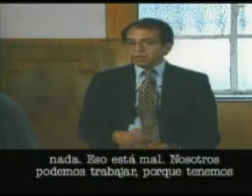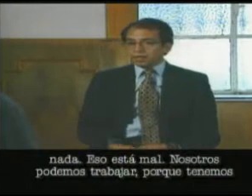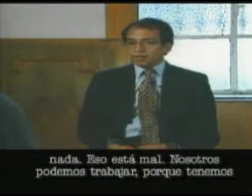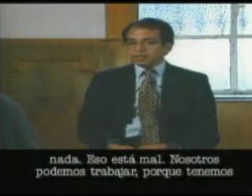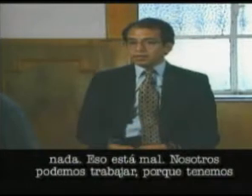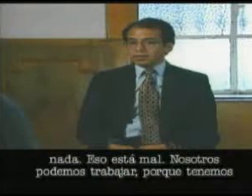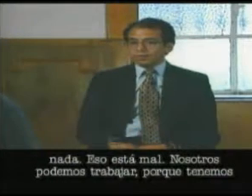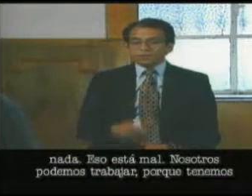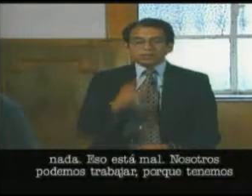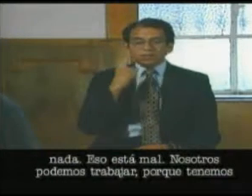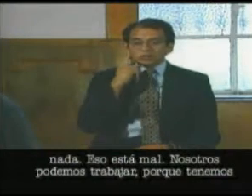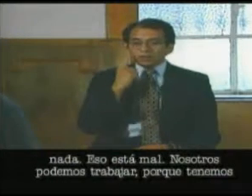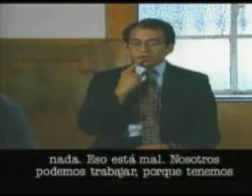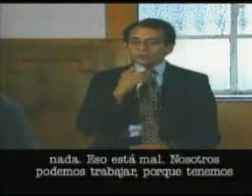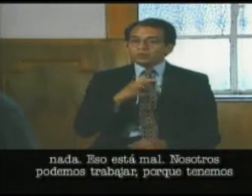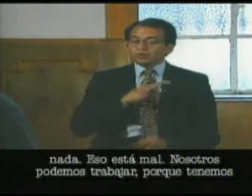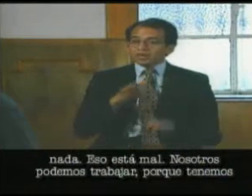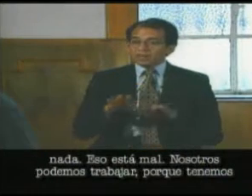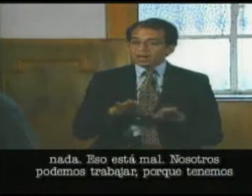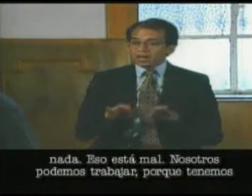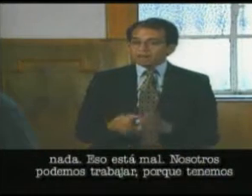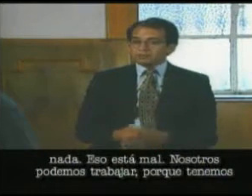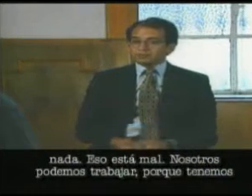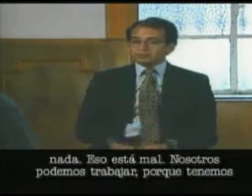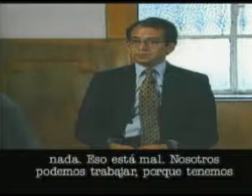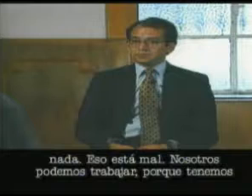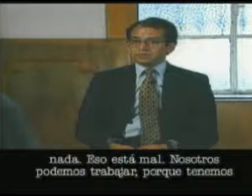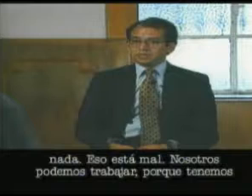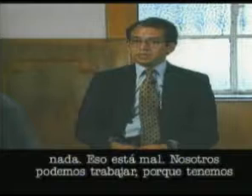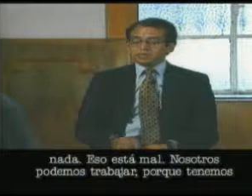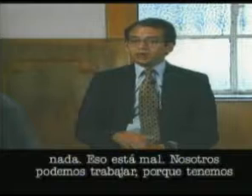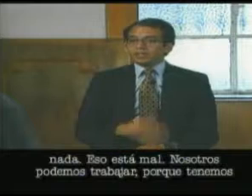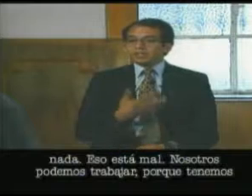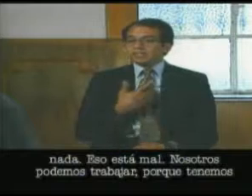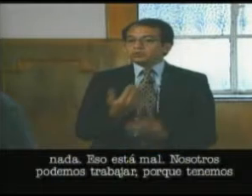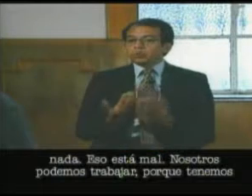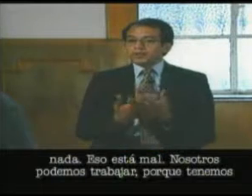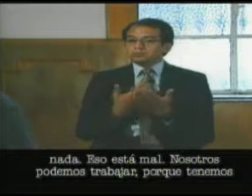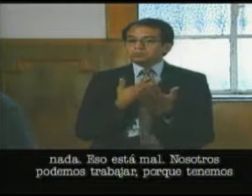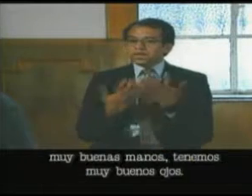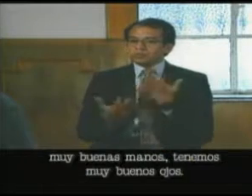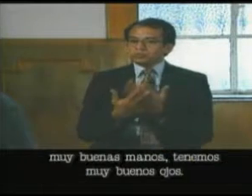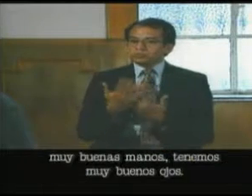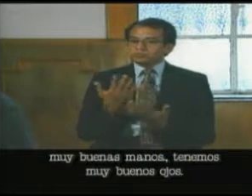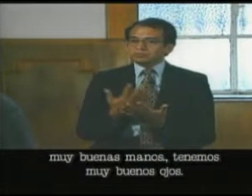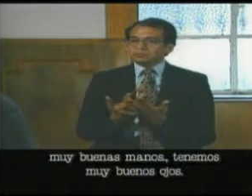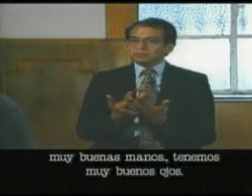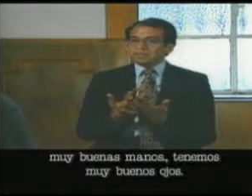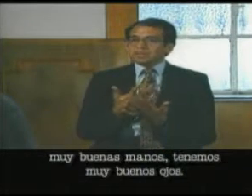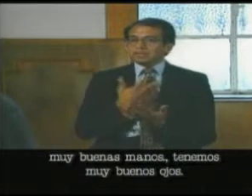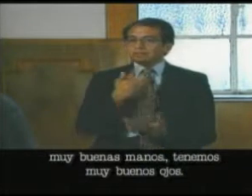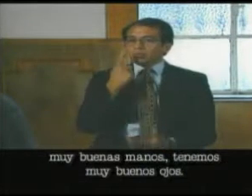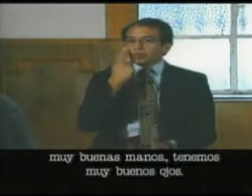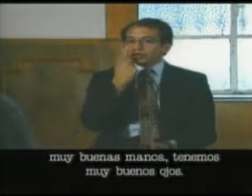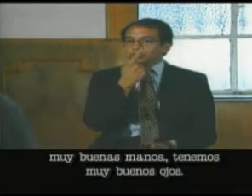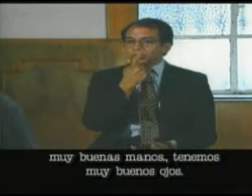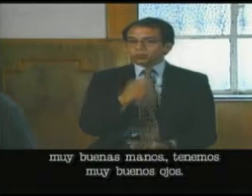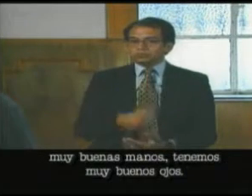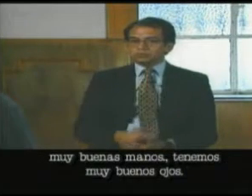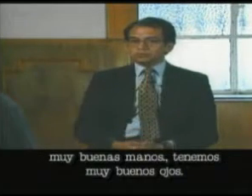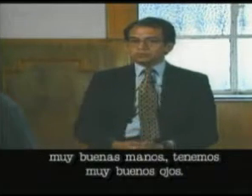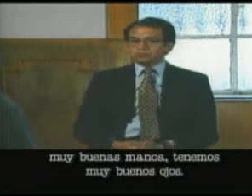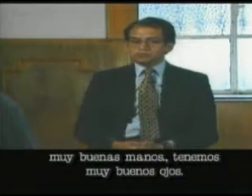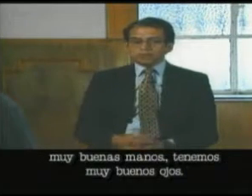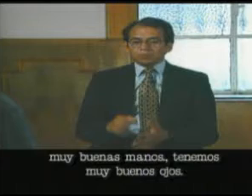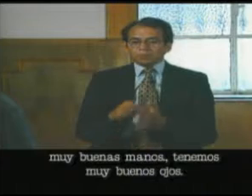está mal. Con los sueldos puede trabajar porque tiene muy buenas manos. Tienen muy buenos los